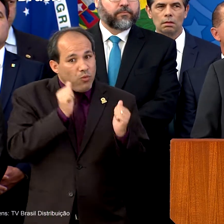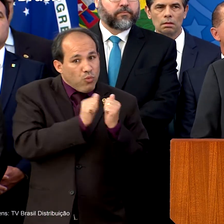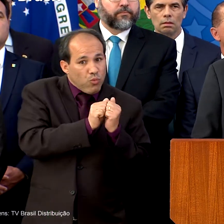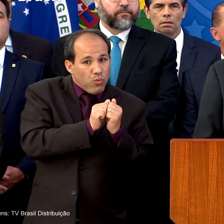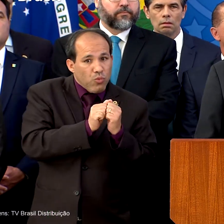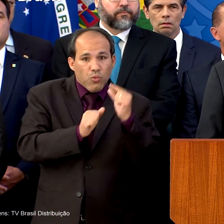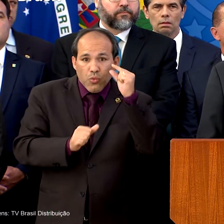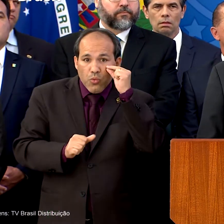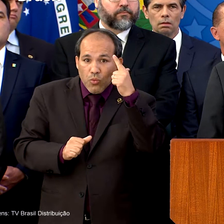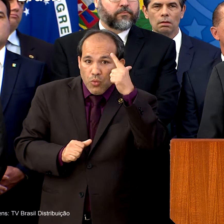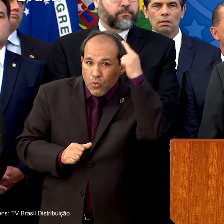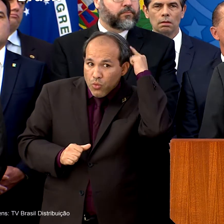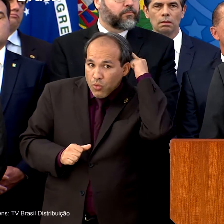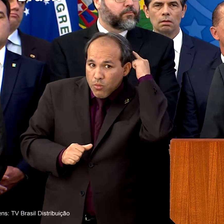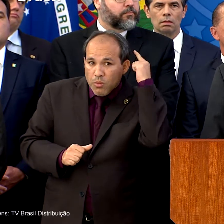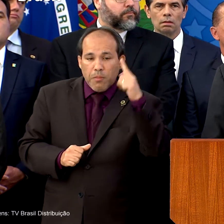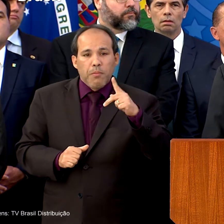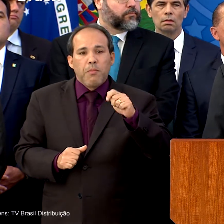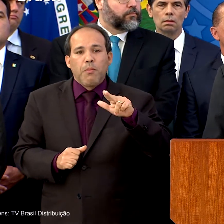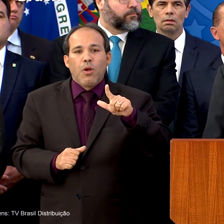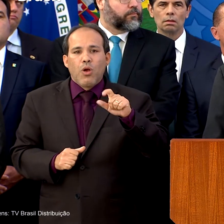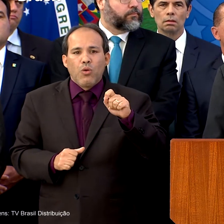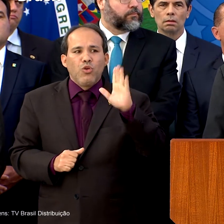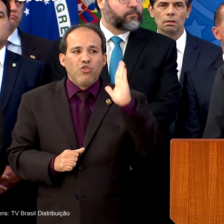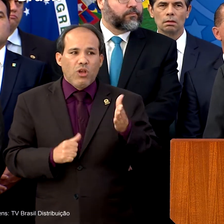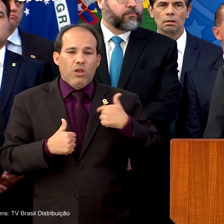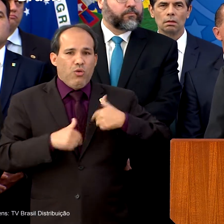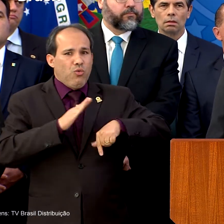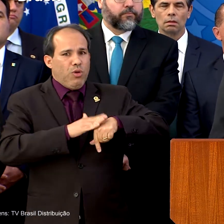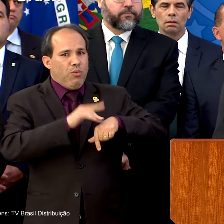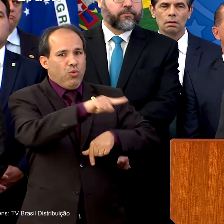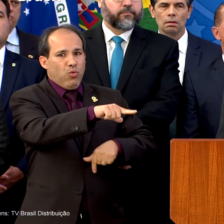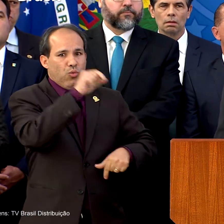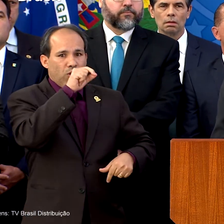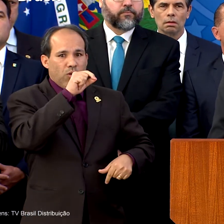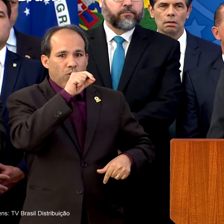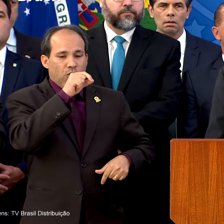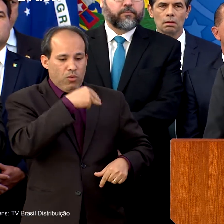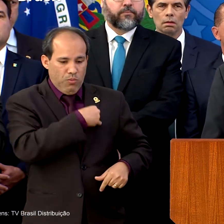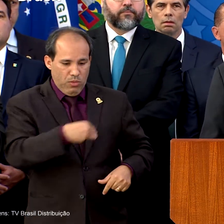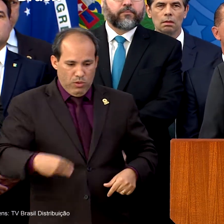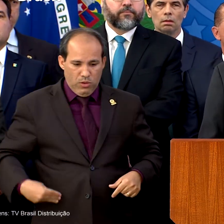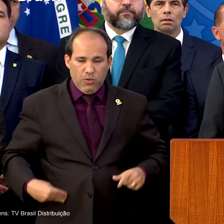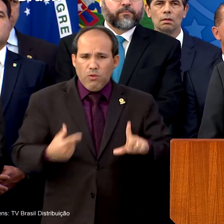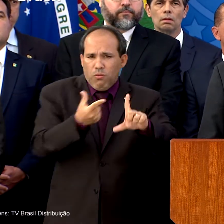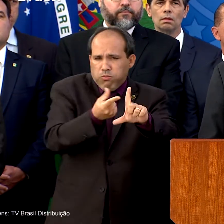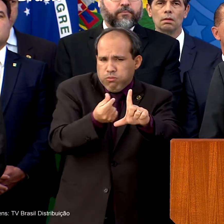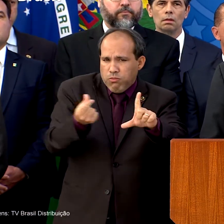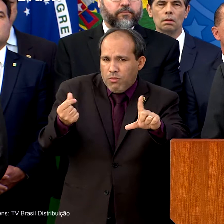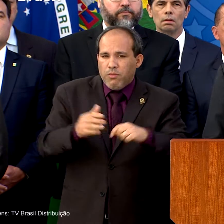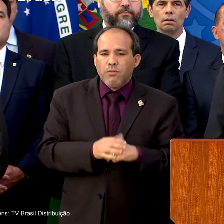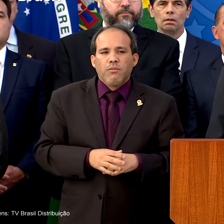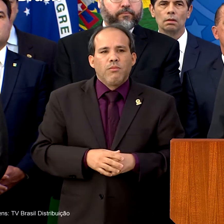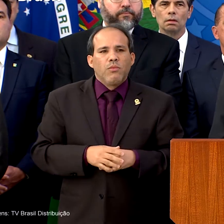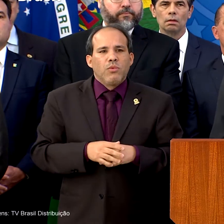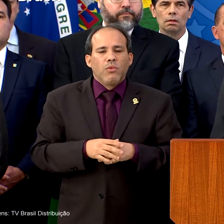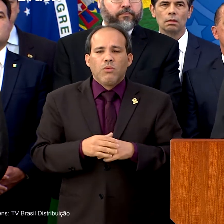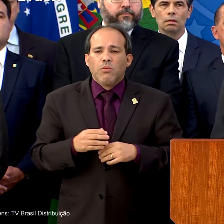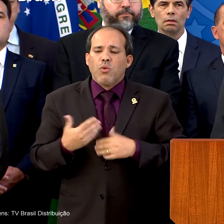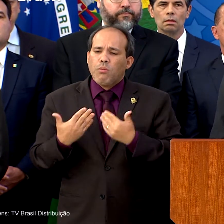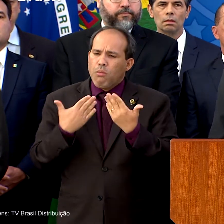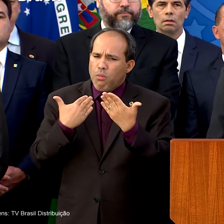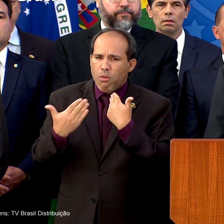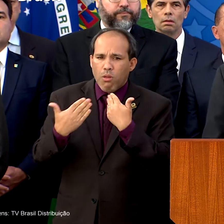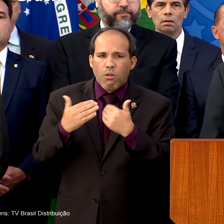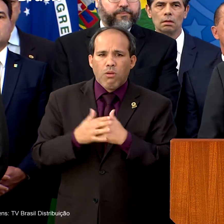o homem que já havia escolhido para ser ministro da economia da linha traçamos